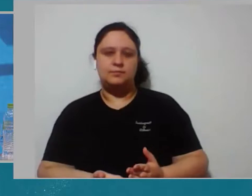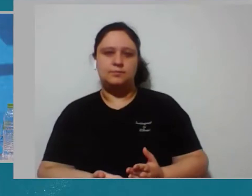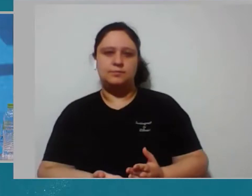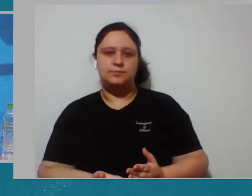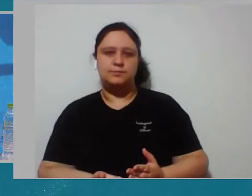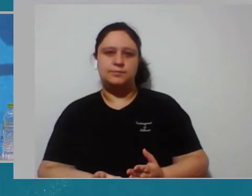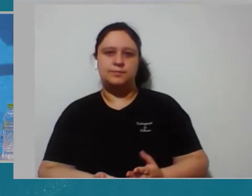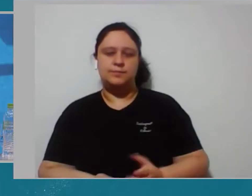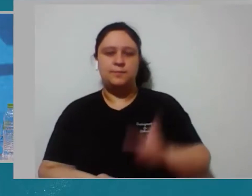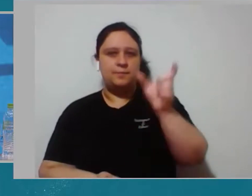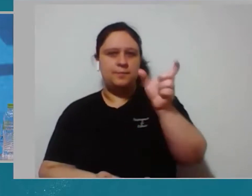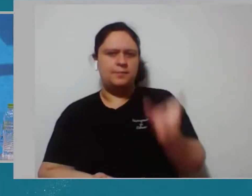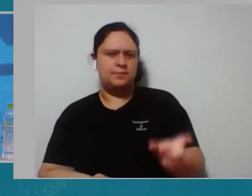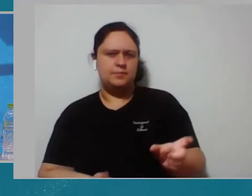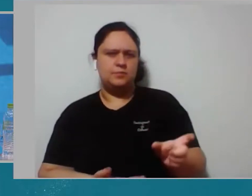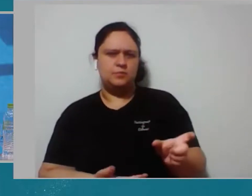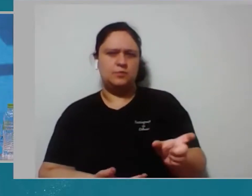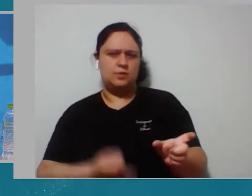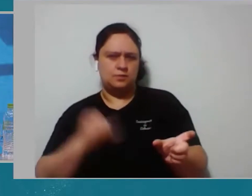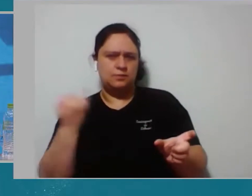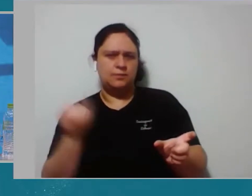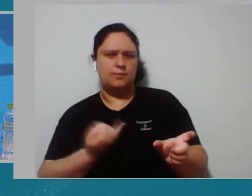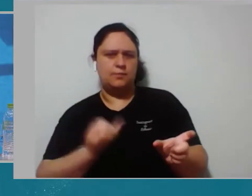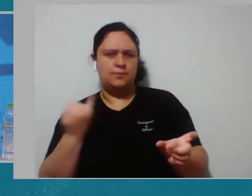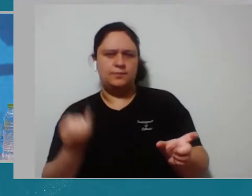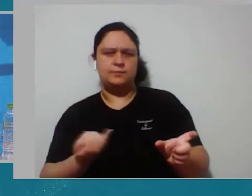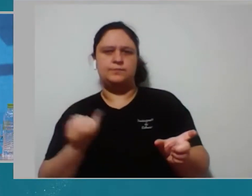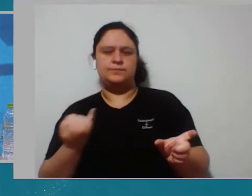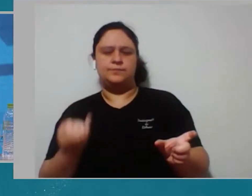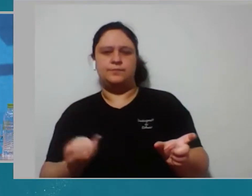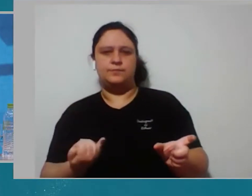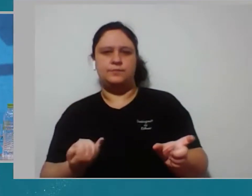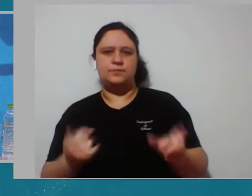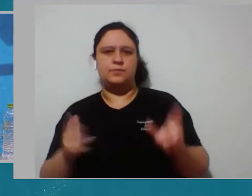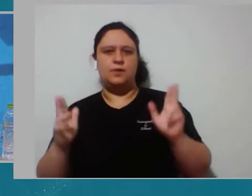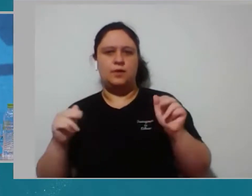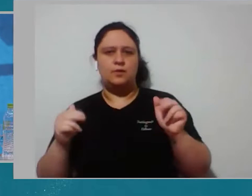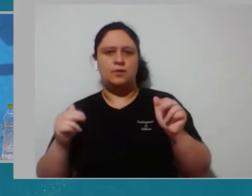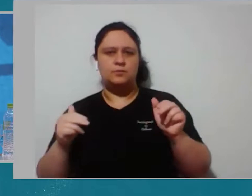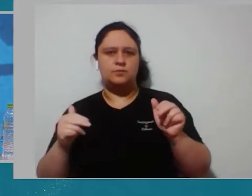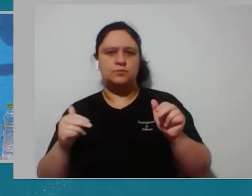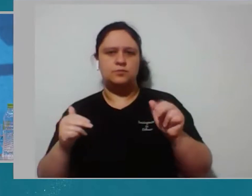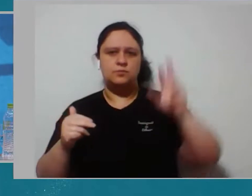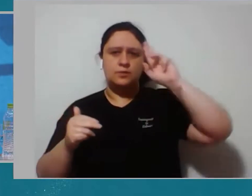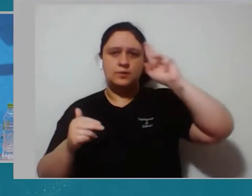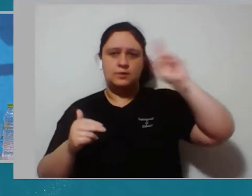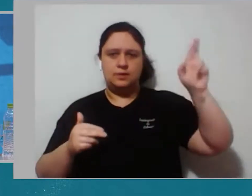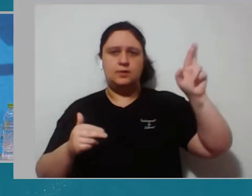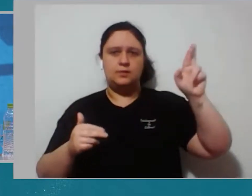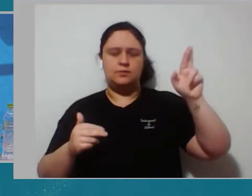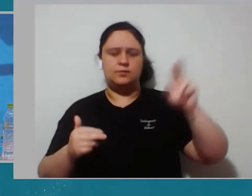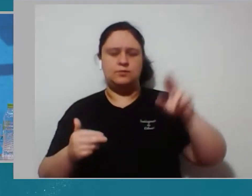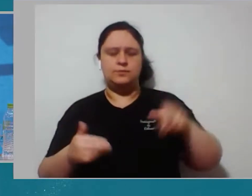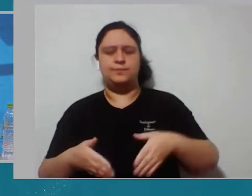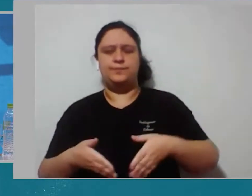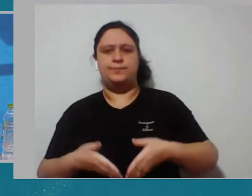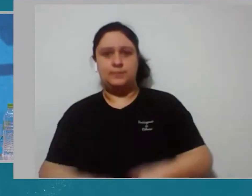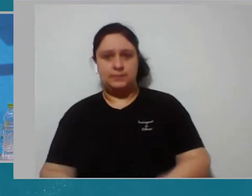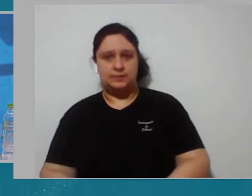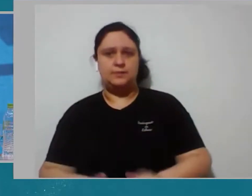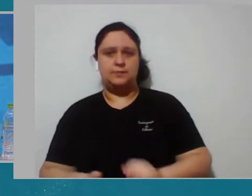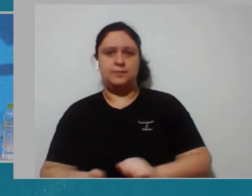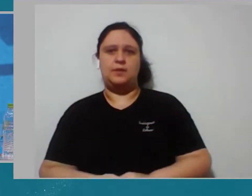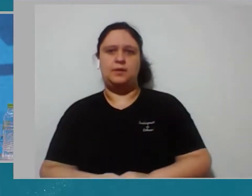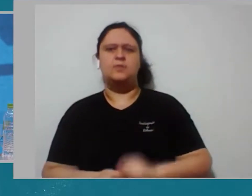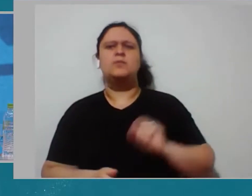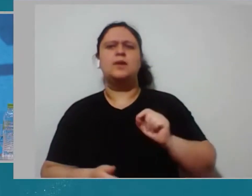personagem muito especial relacionado ao nascimento do Senhor, ao surgimento do Senhor, que é João